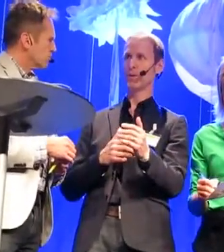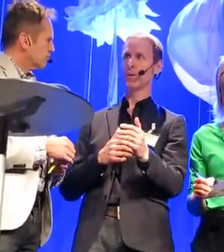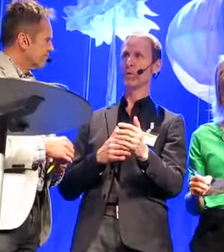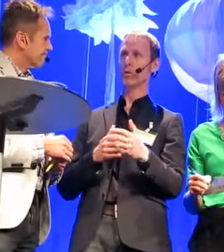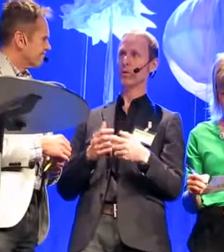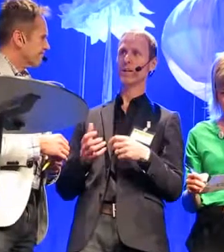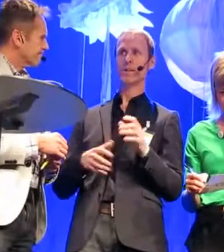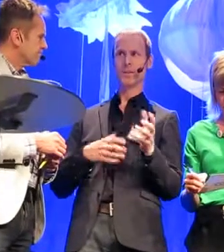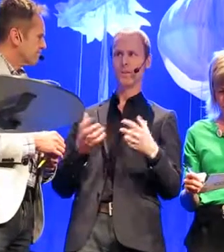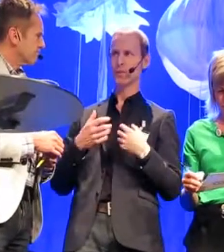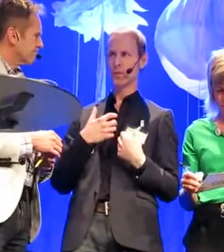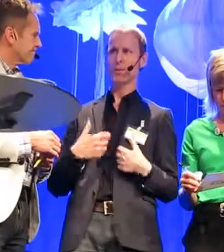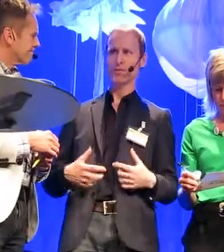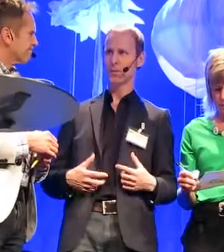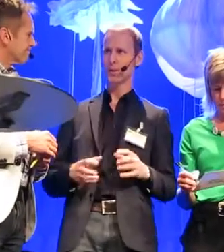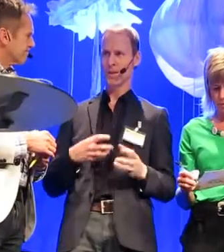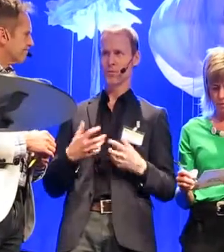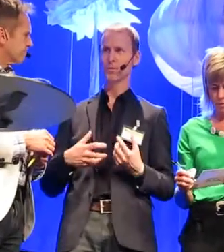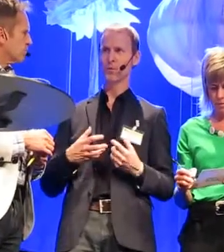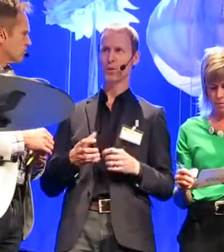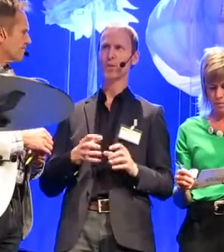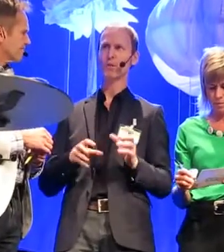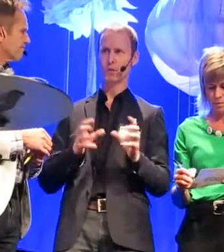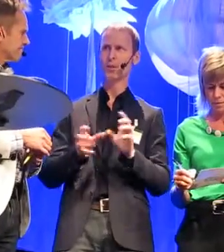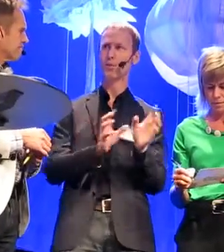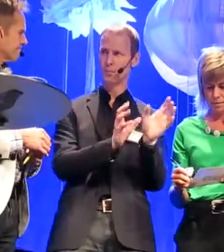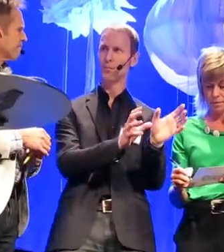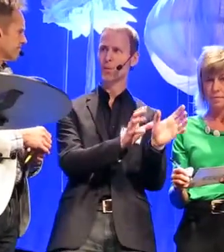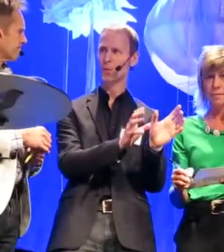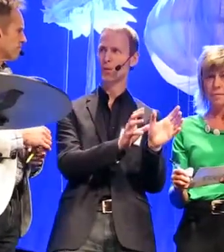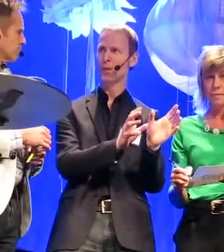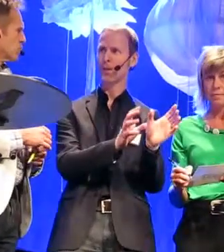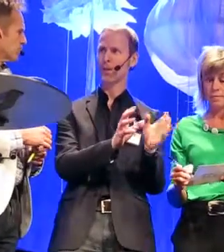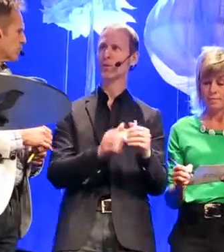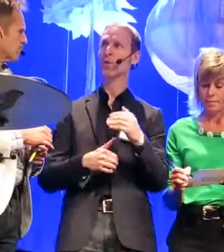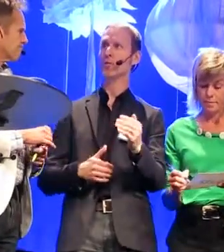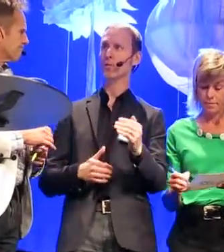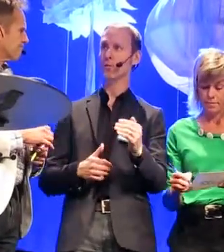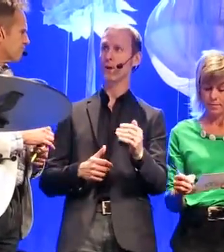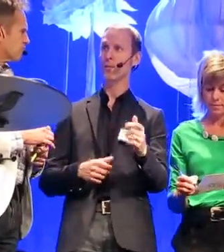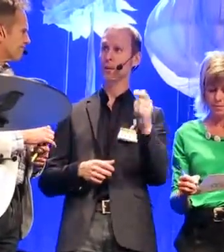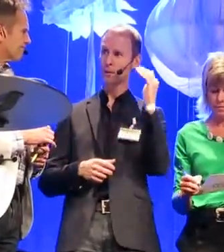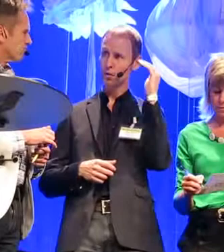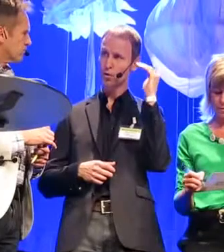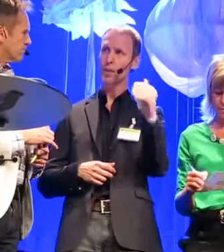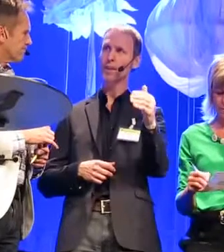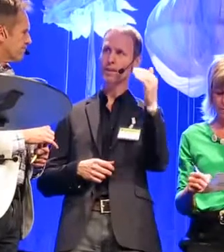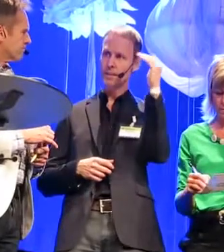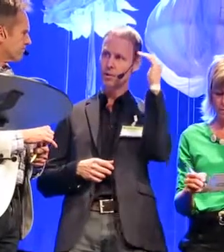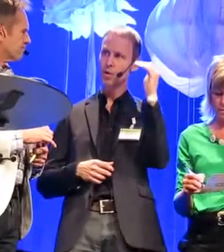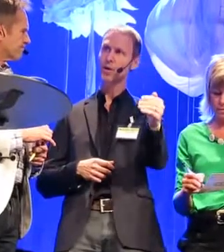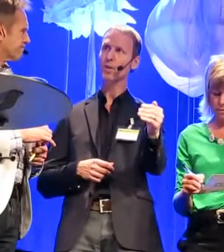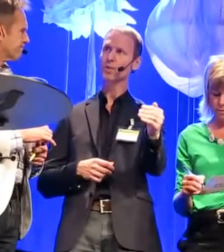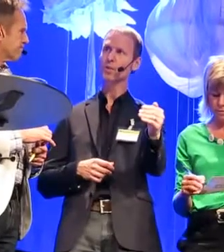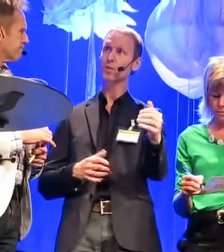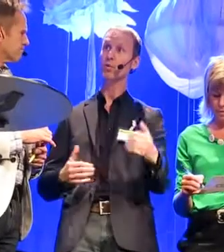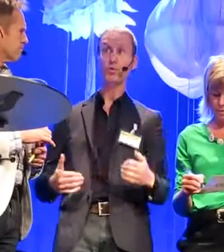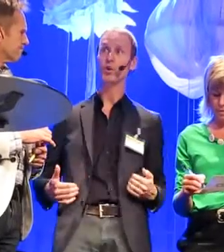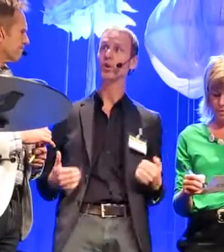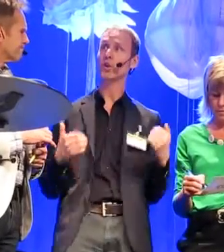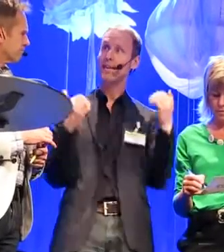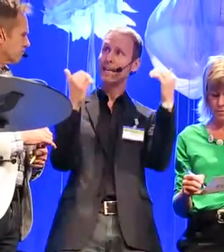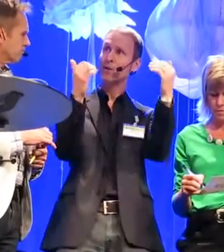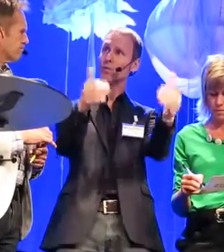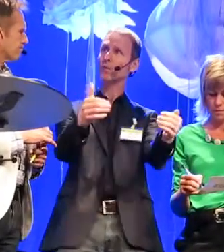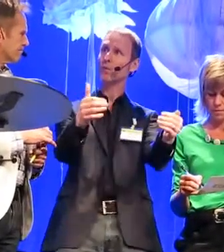90% mål, då är det alltid 10% av oss på IKEA som tycker att det här går till de 10%, så då når vi inte fram. Men när det går all in, sätter 100% mål,